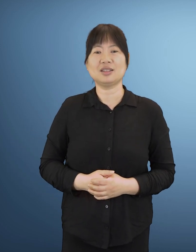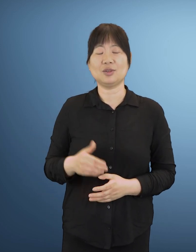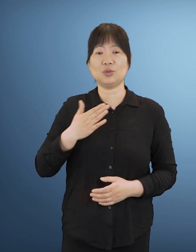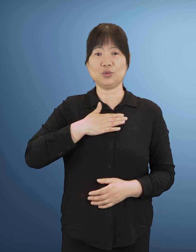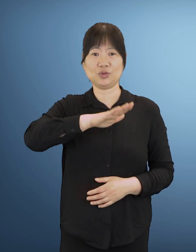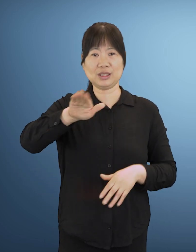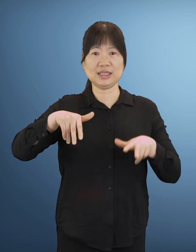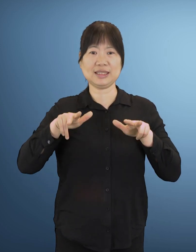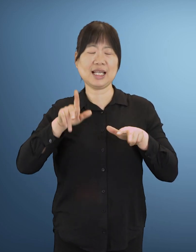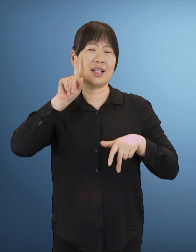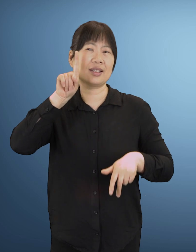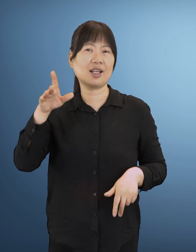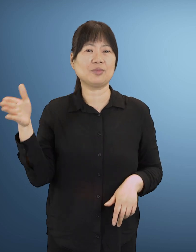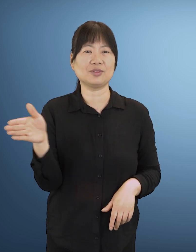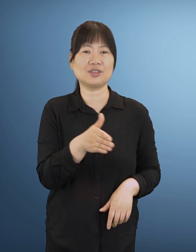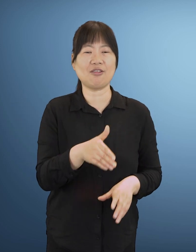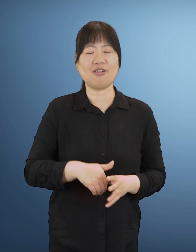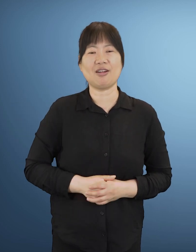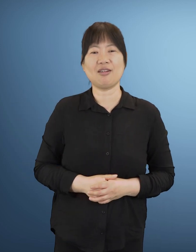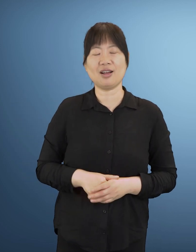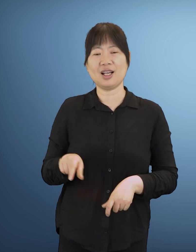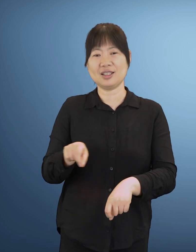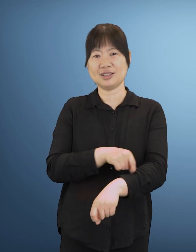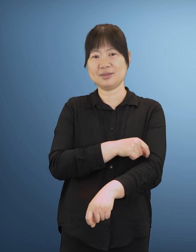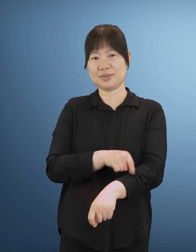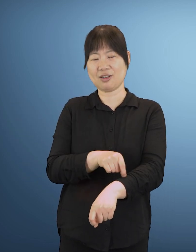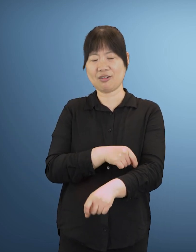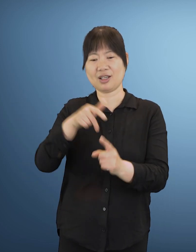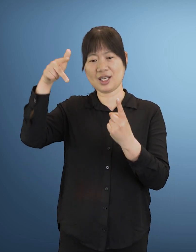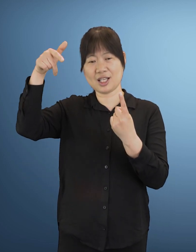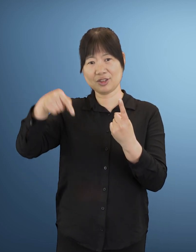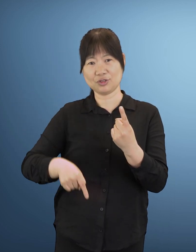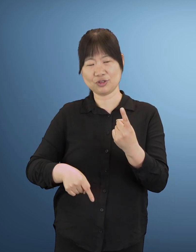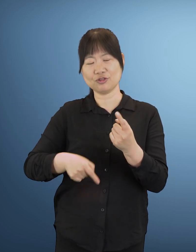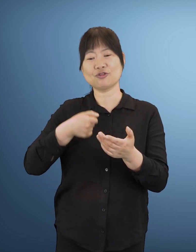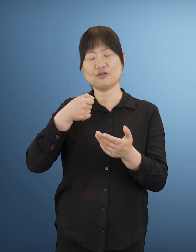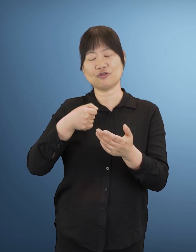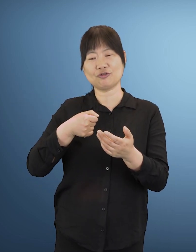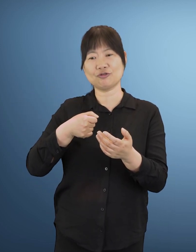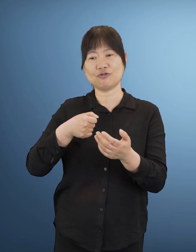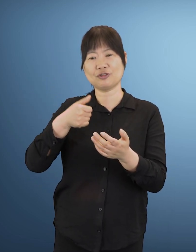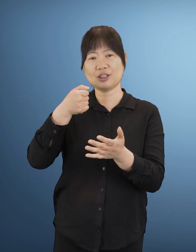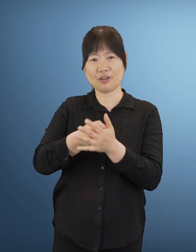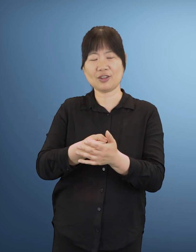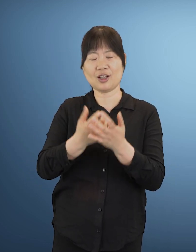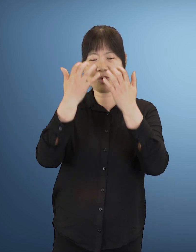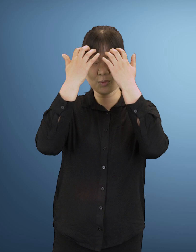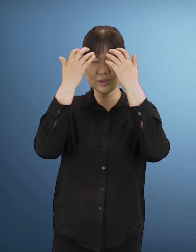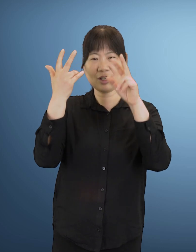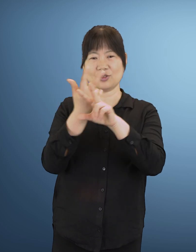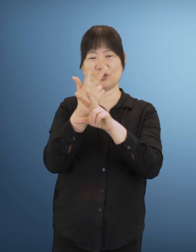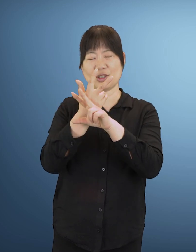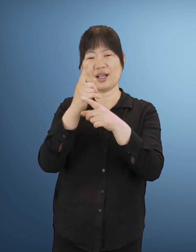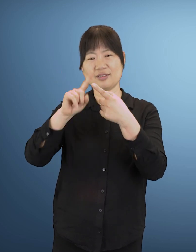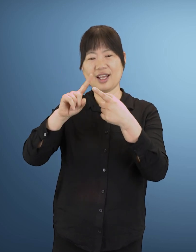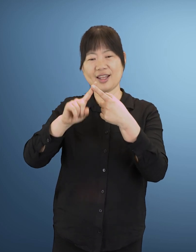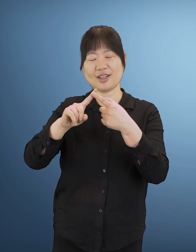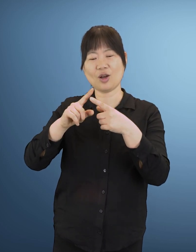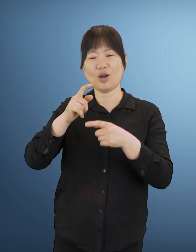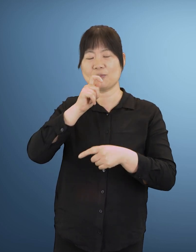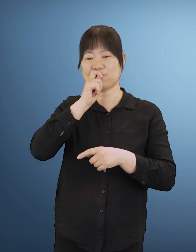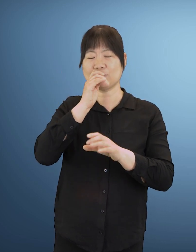우리가 이제 내일부터 특별한 한 주간을 정해서 이제 고난 주간을 묵상할